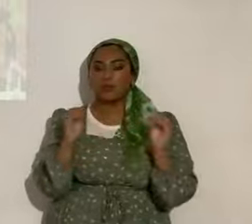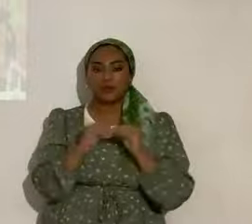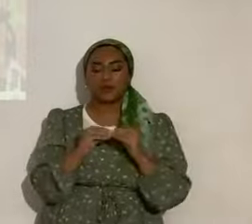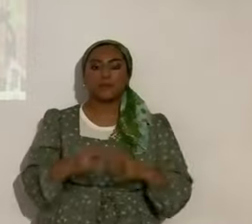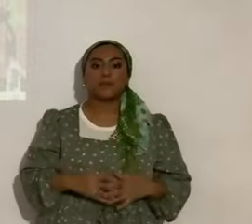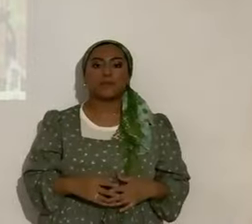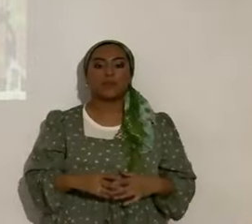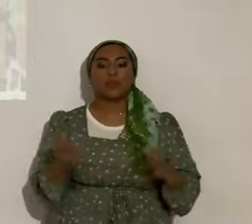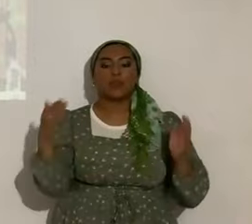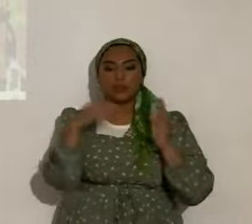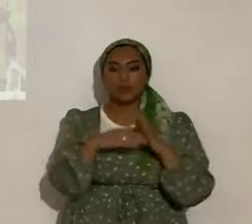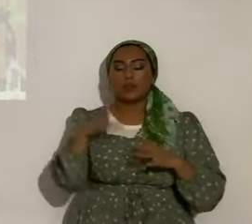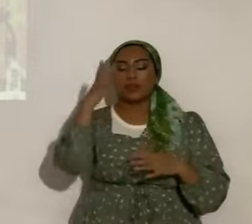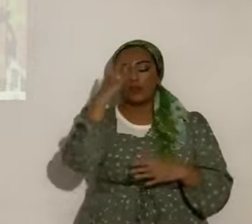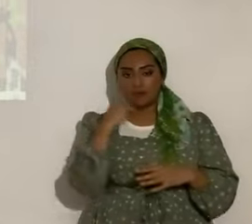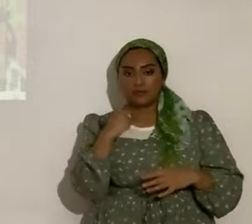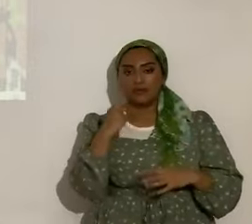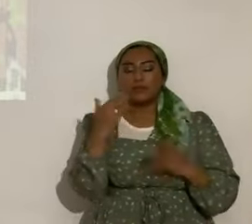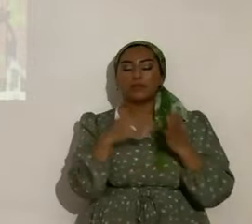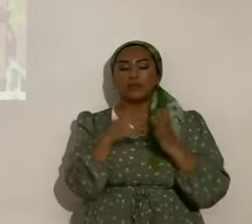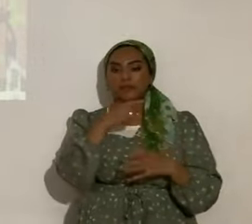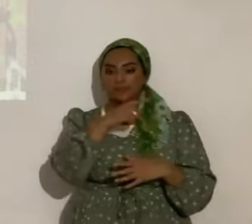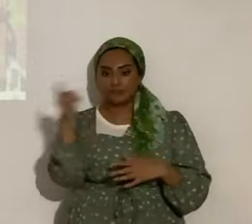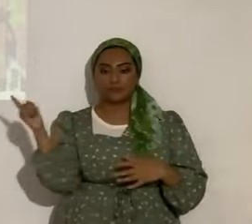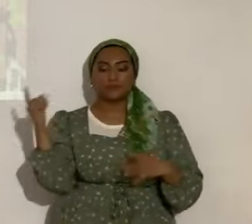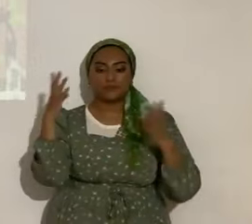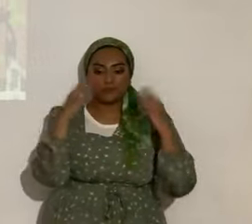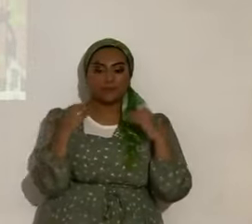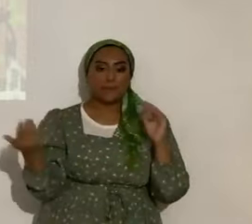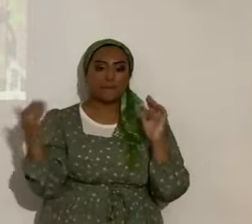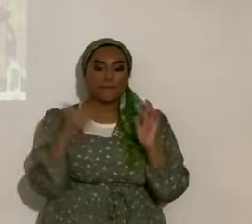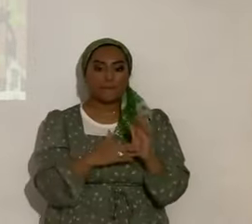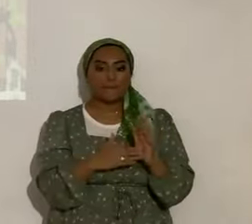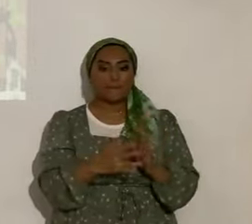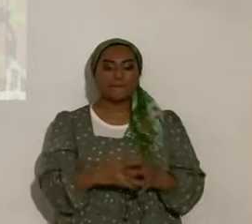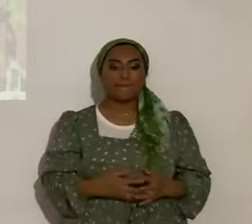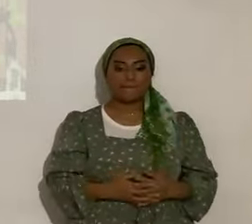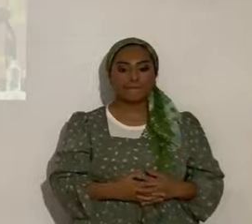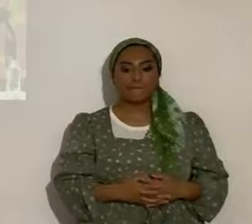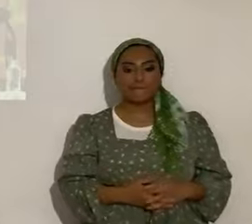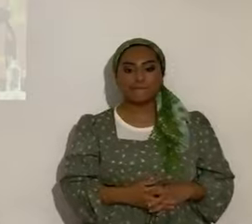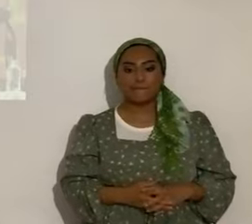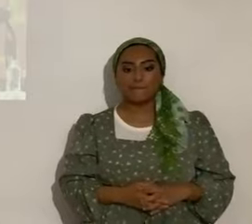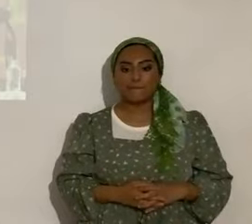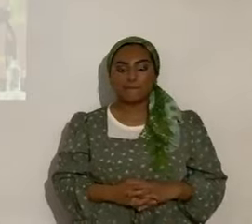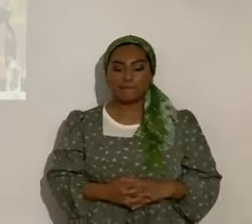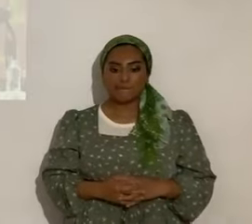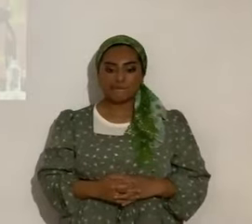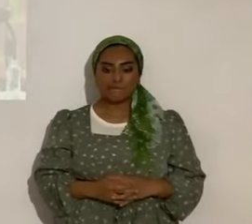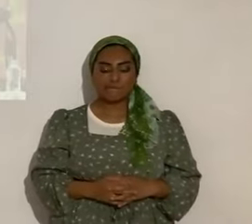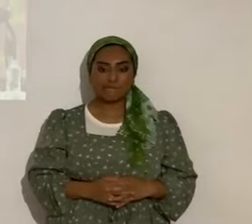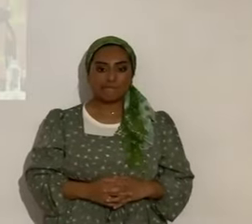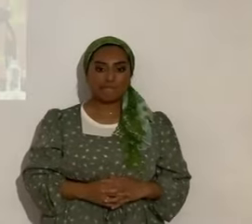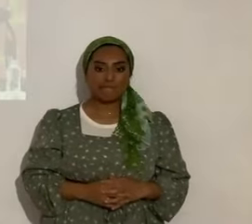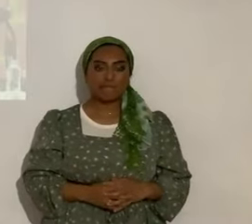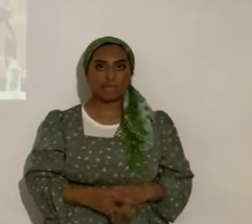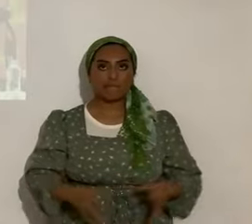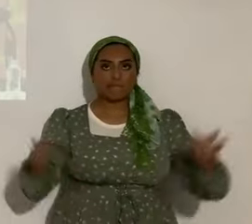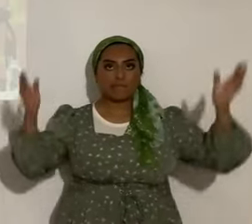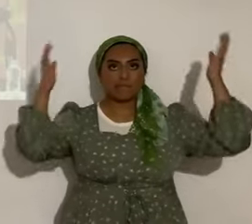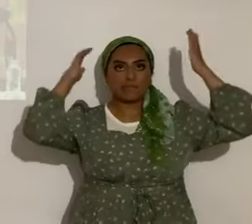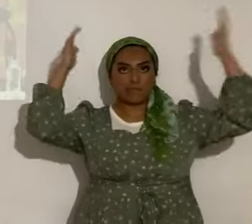Ahora, cierren otra vez sus ojos, no es sugestión, no es sugestión. Cierra tú otra vez tus ojos. Padre